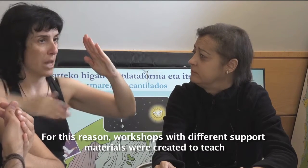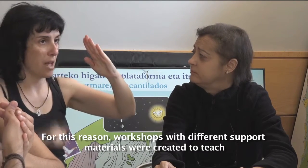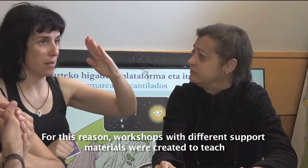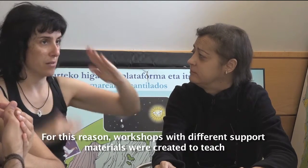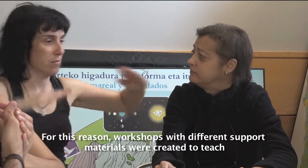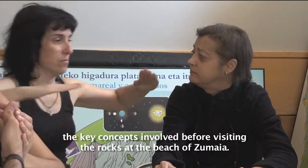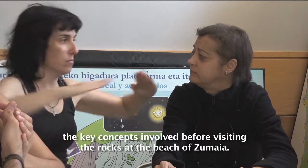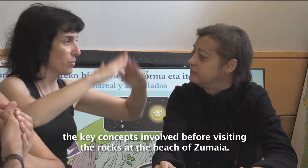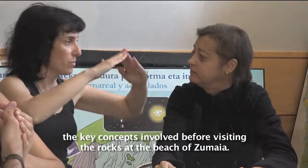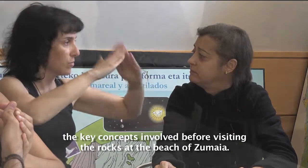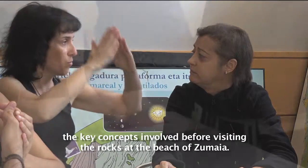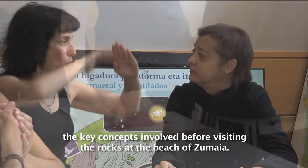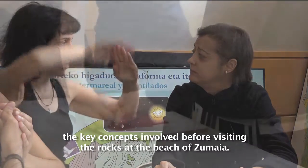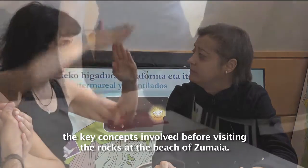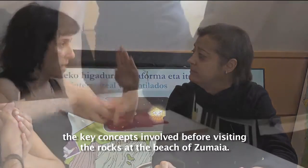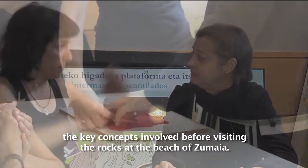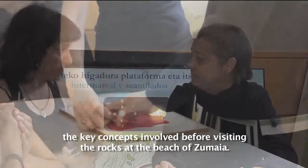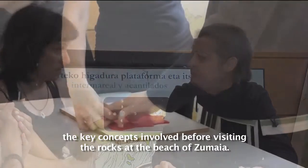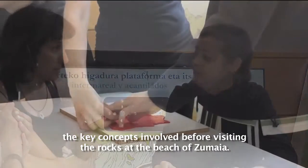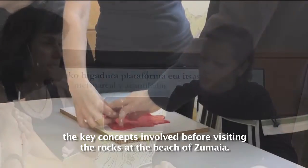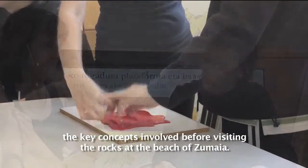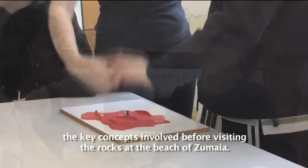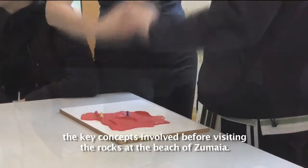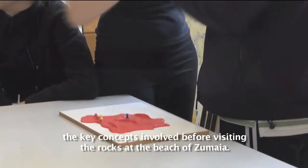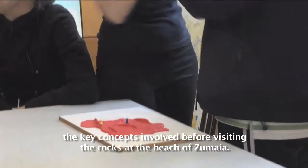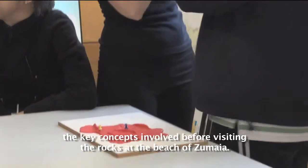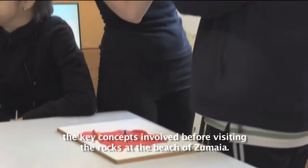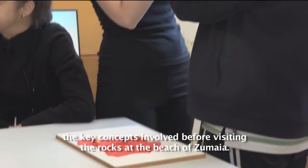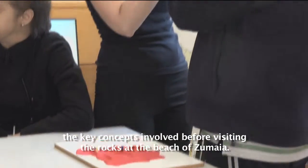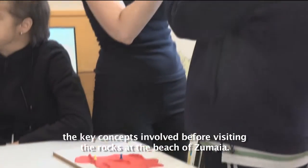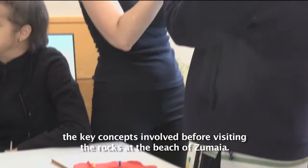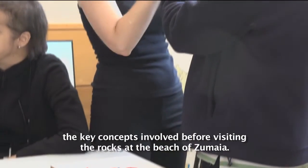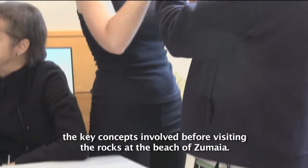realizaron talleres con materiales de apoyo para promover la adquisición de los conceptos previos necesarios.